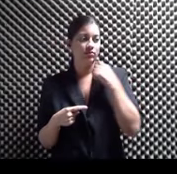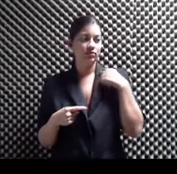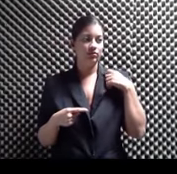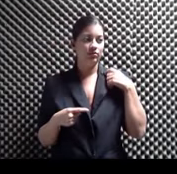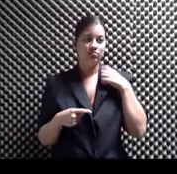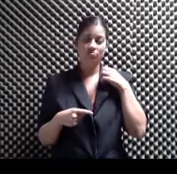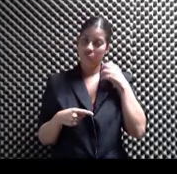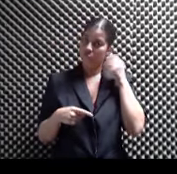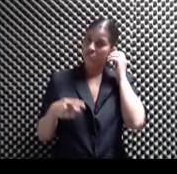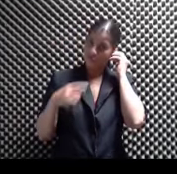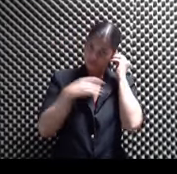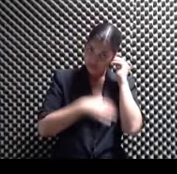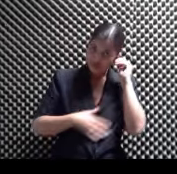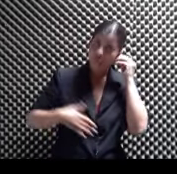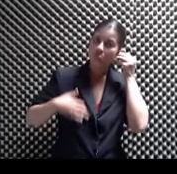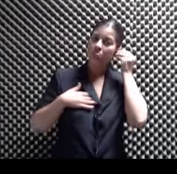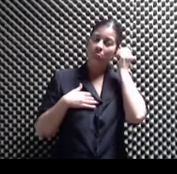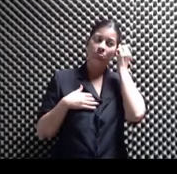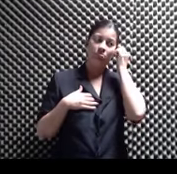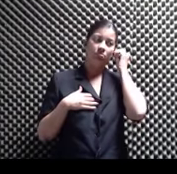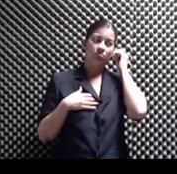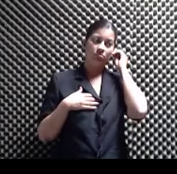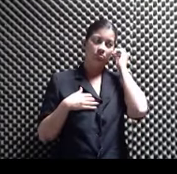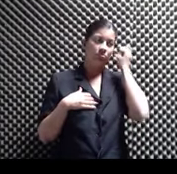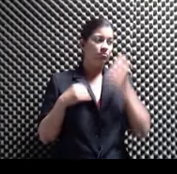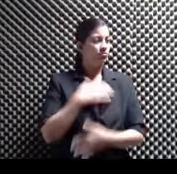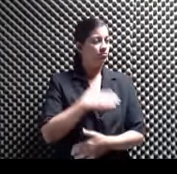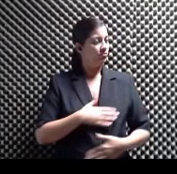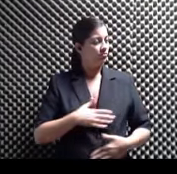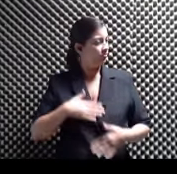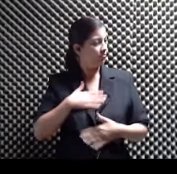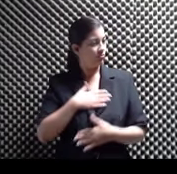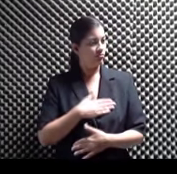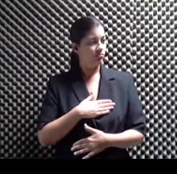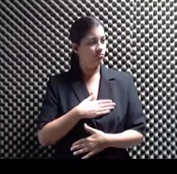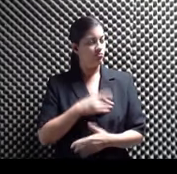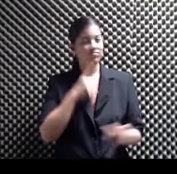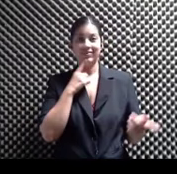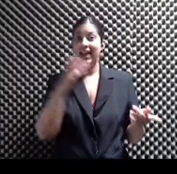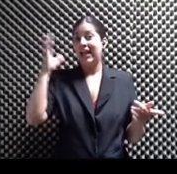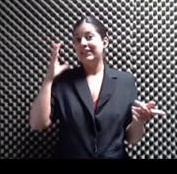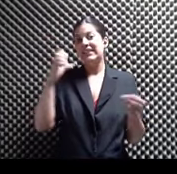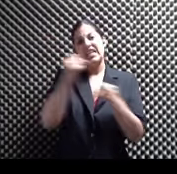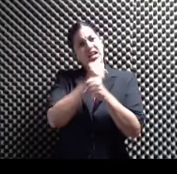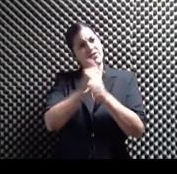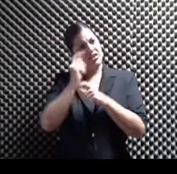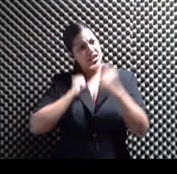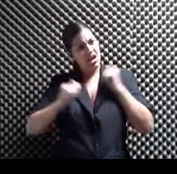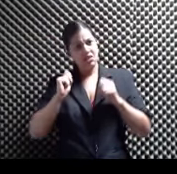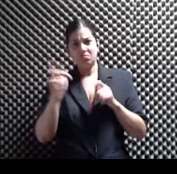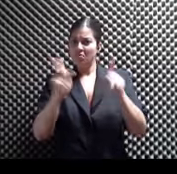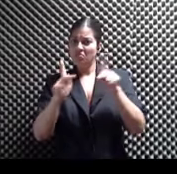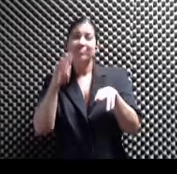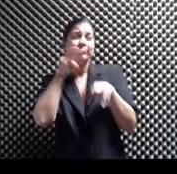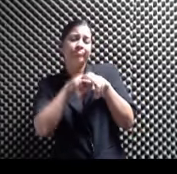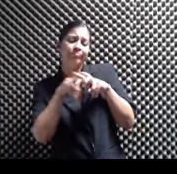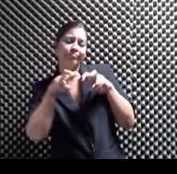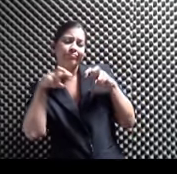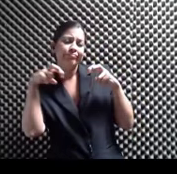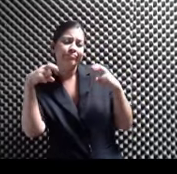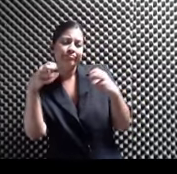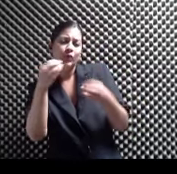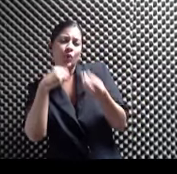se va bien chévere, porque normalmente pues uno existía, ¿no?, la cultura del café teatro, en el que la gente iba y pues picaba un poquito, pero